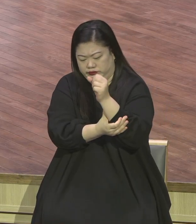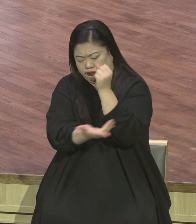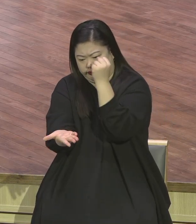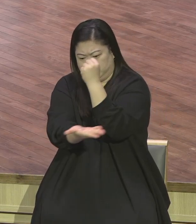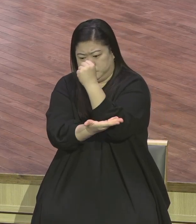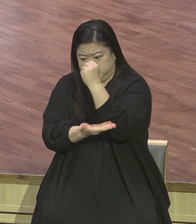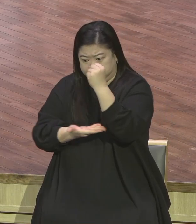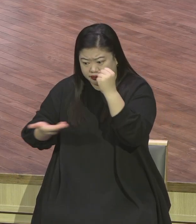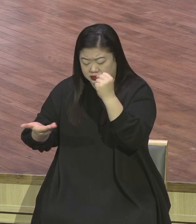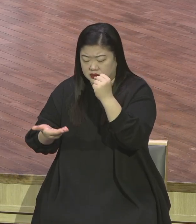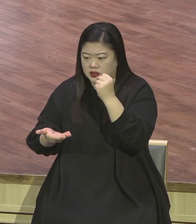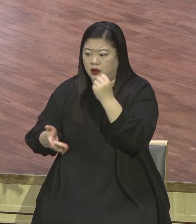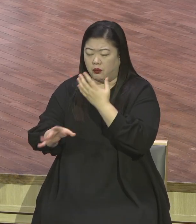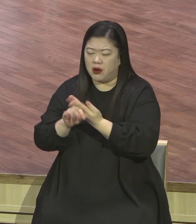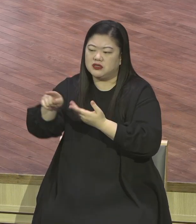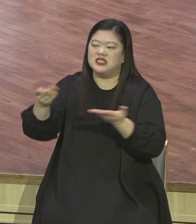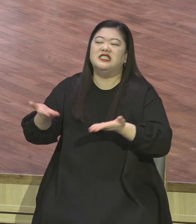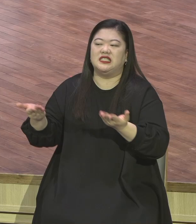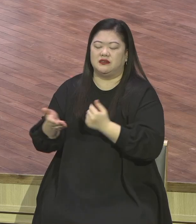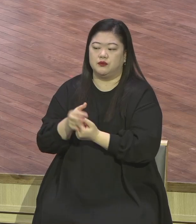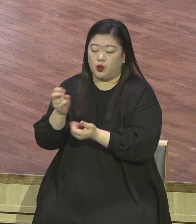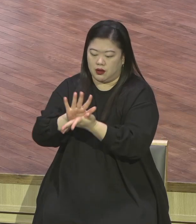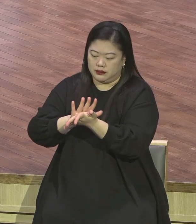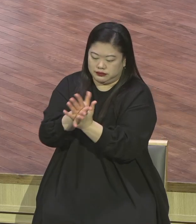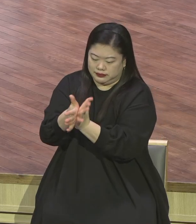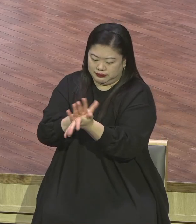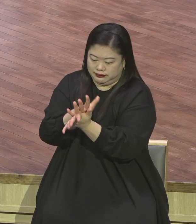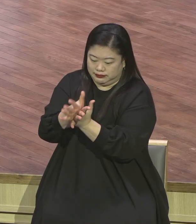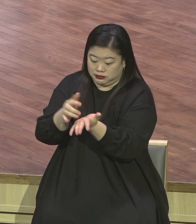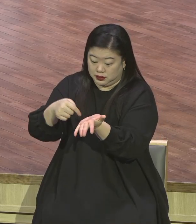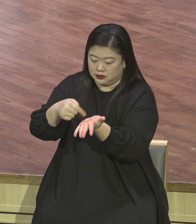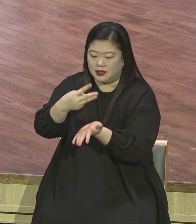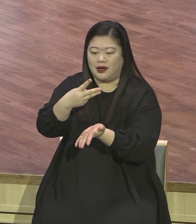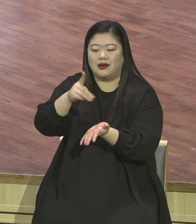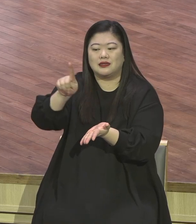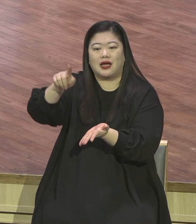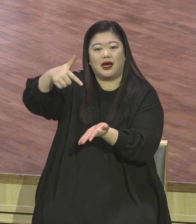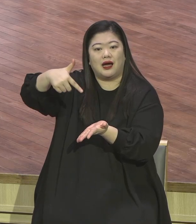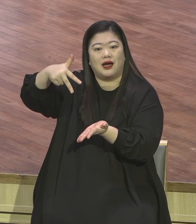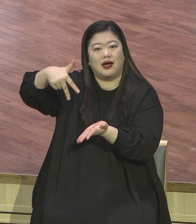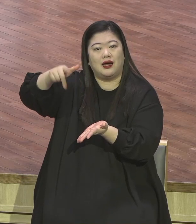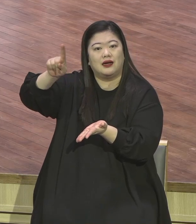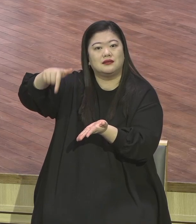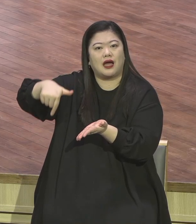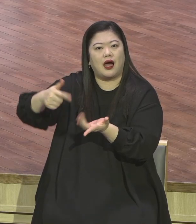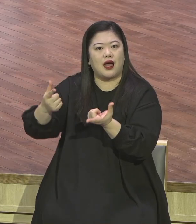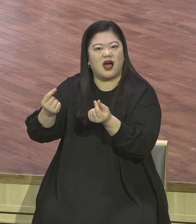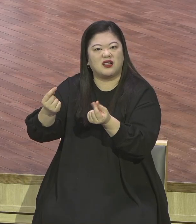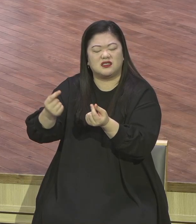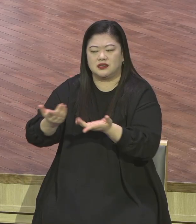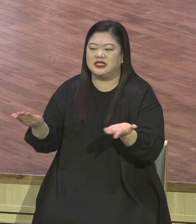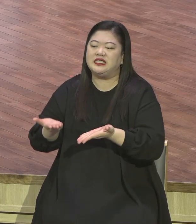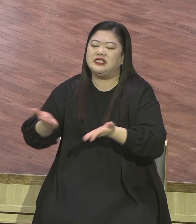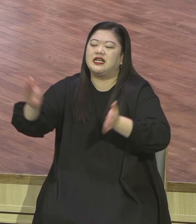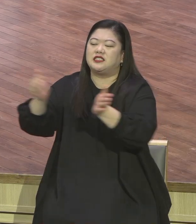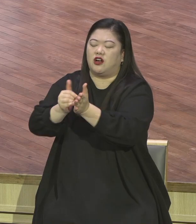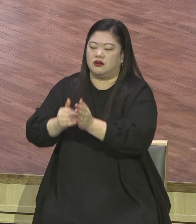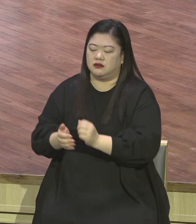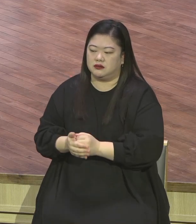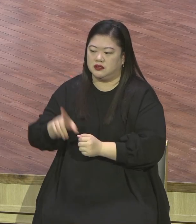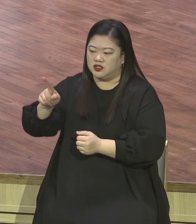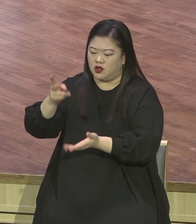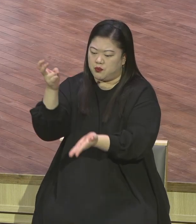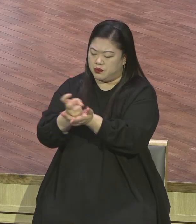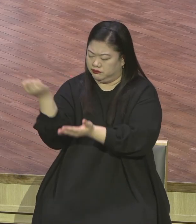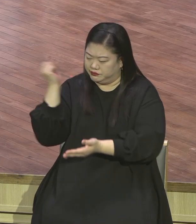여러분 지금 생각할 때 웃기는 이야기죠. 웃기는 이야기입니다. 그런데 말도 안 되는데